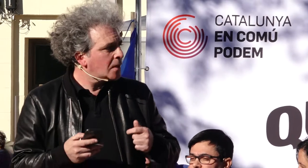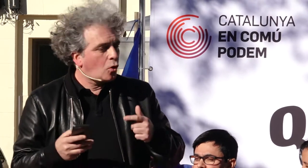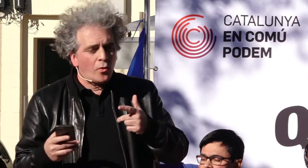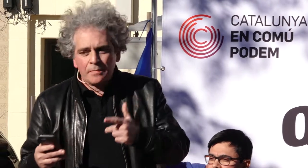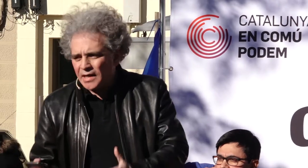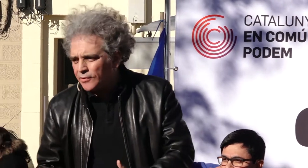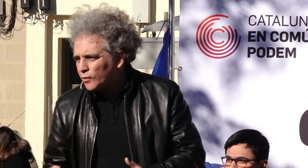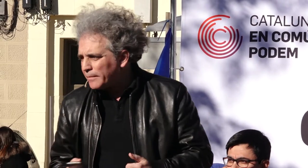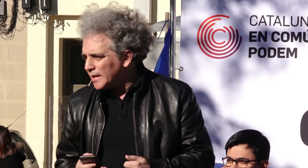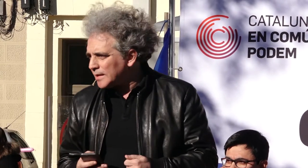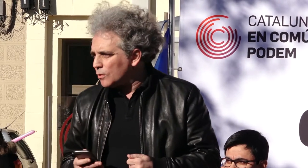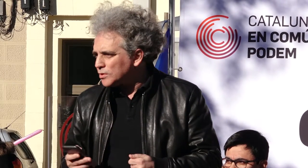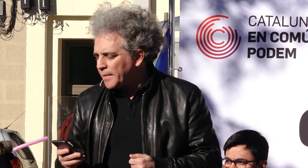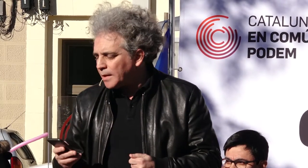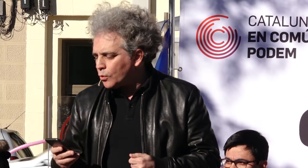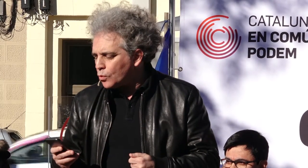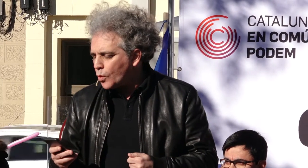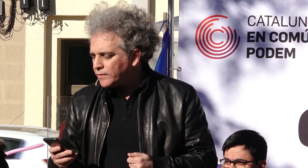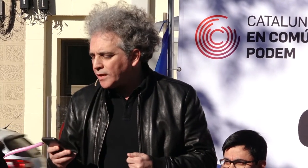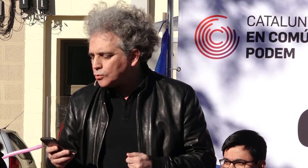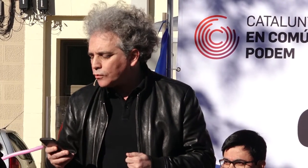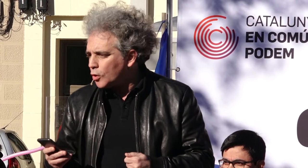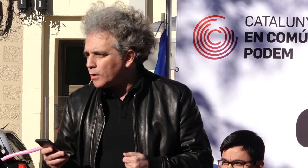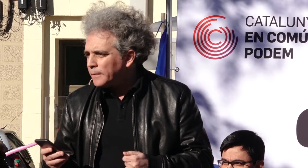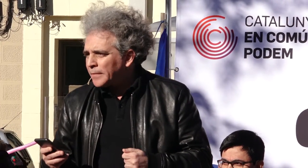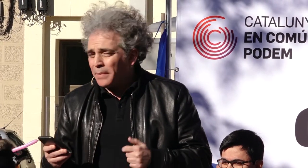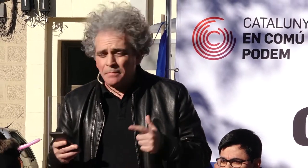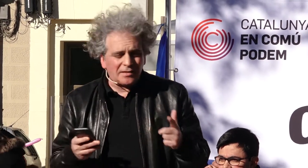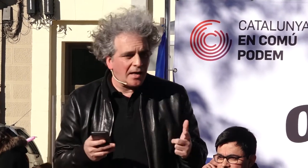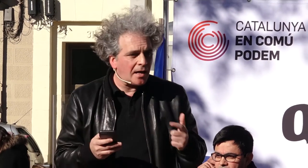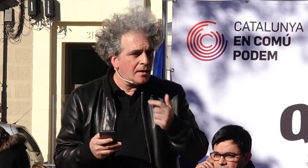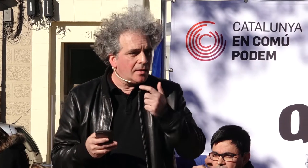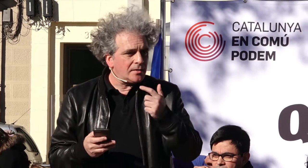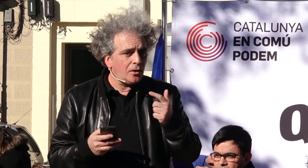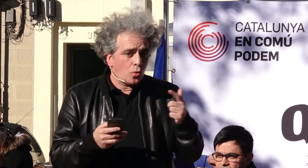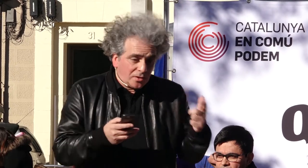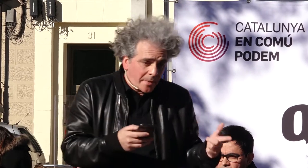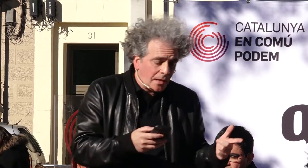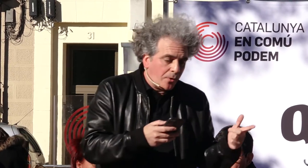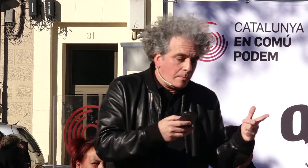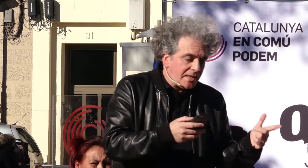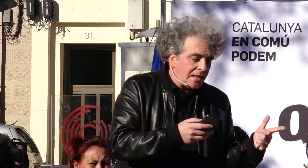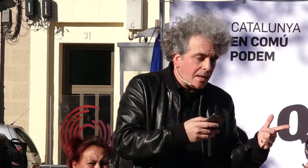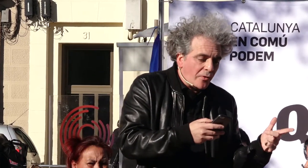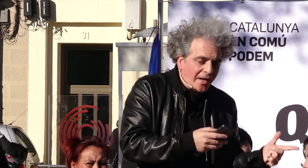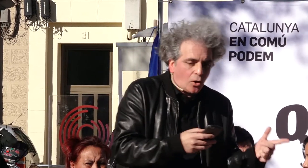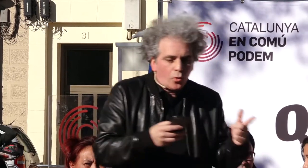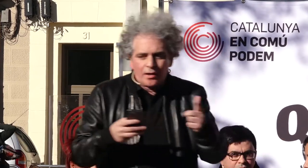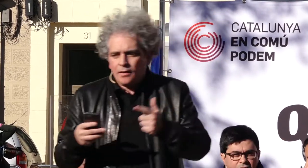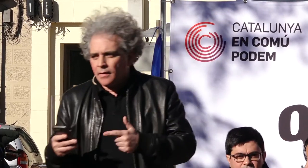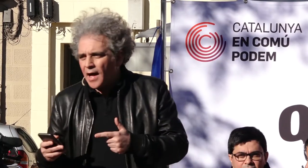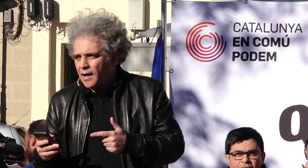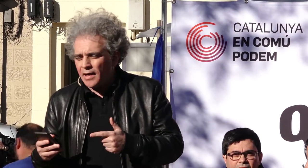con una investigación abierta justamente por un juez de instrucción para investigar si justamente con vistas a poder